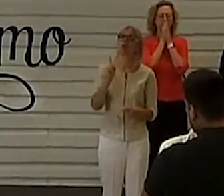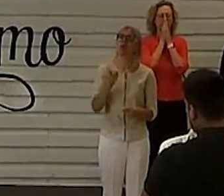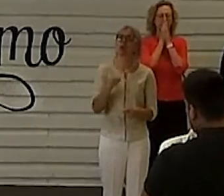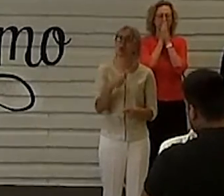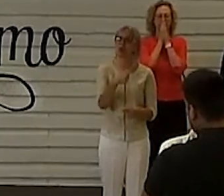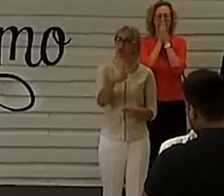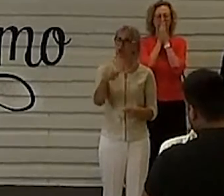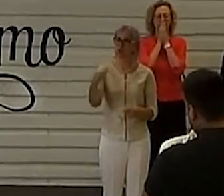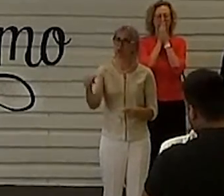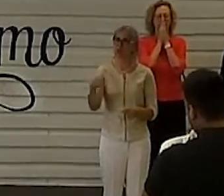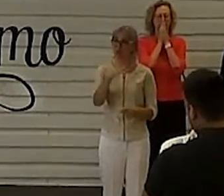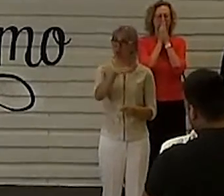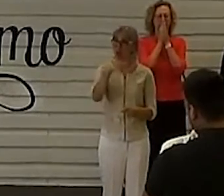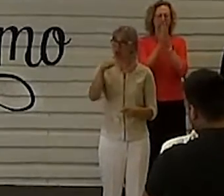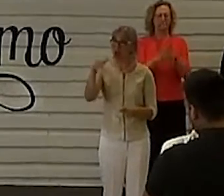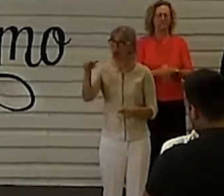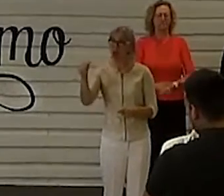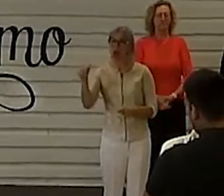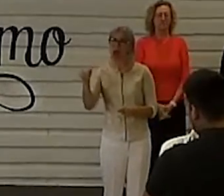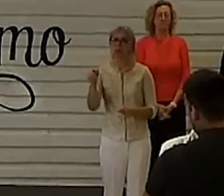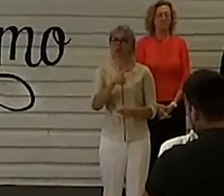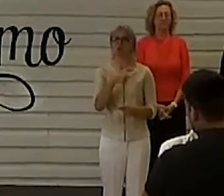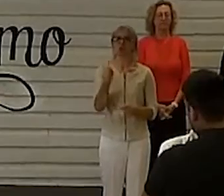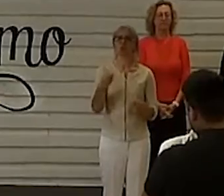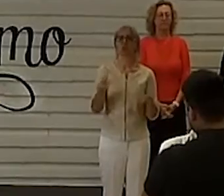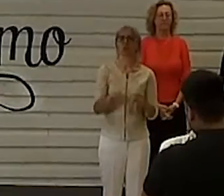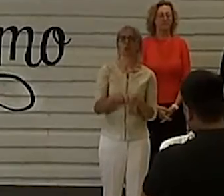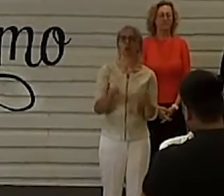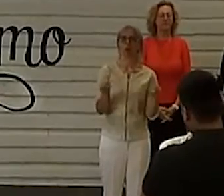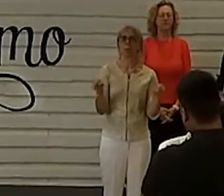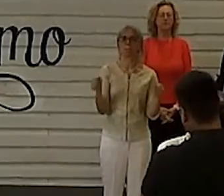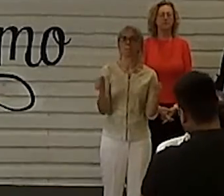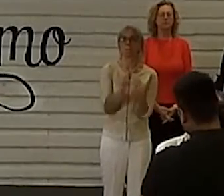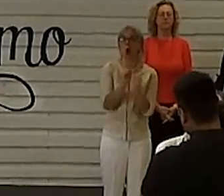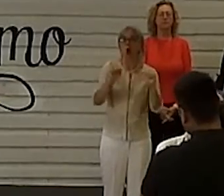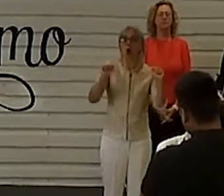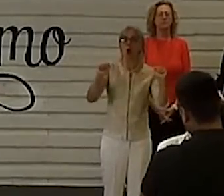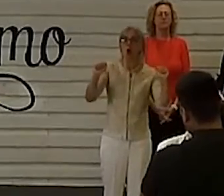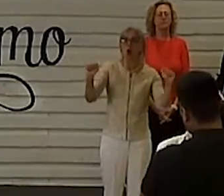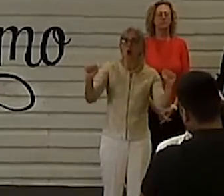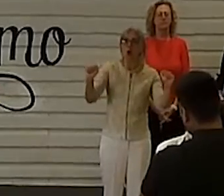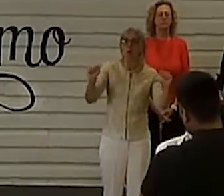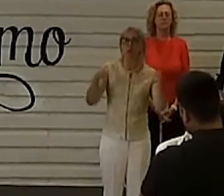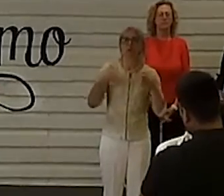Signore, noi siamo delle bombe che camminano per strada.